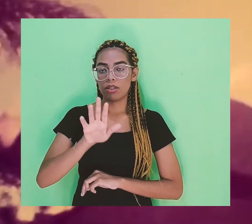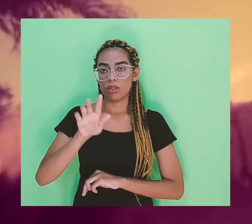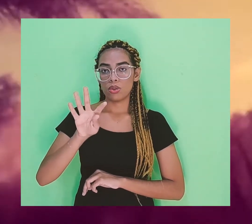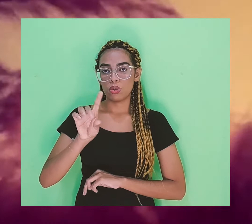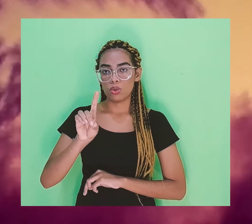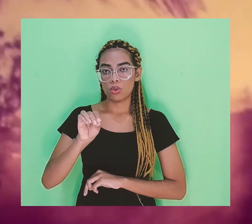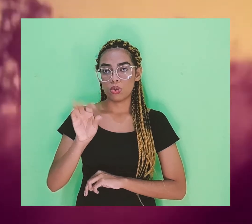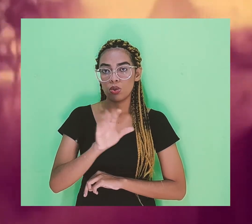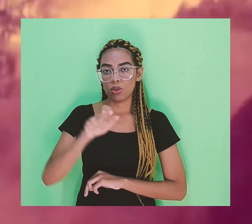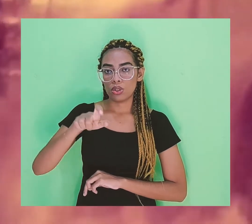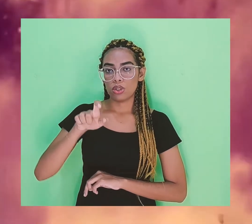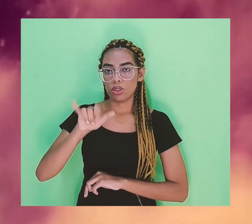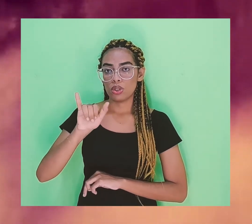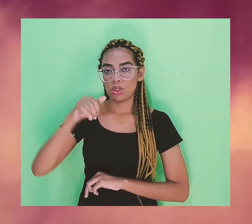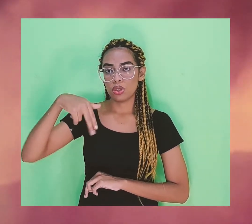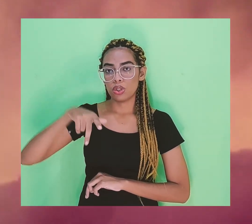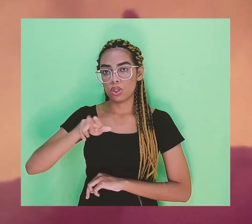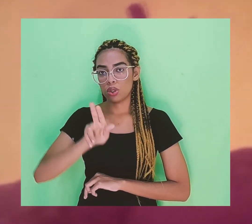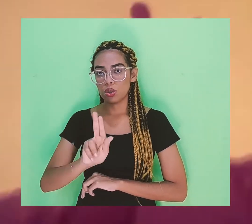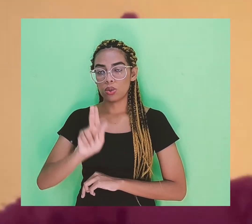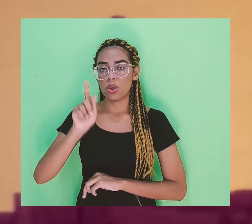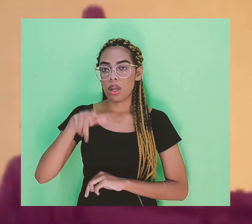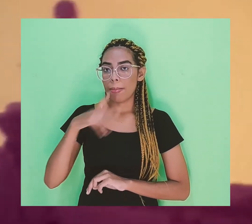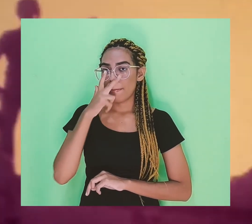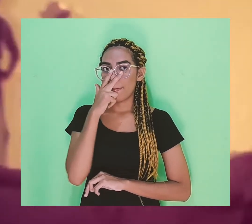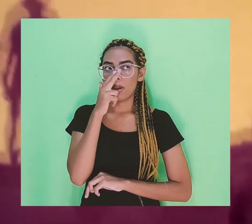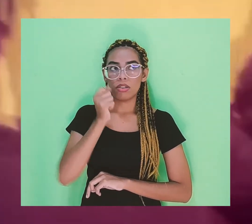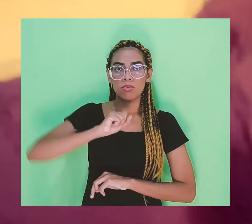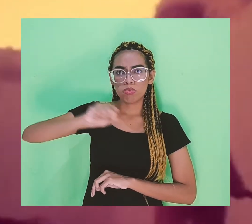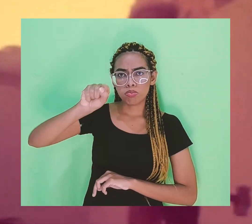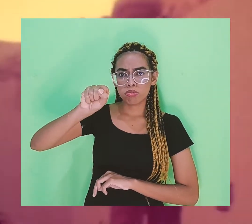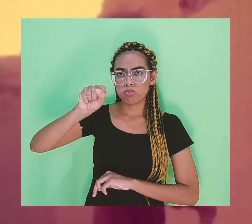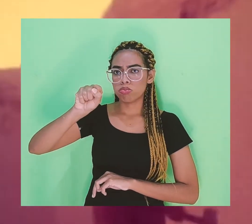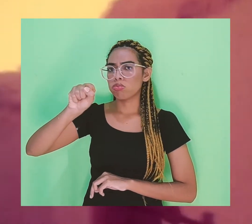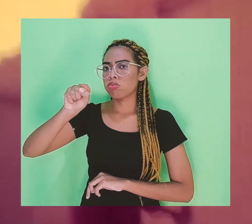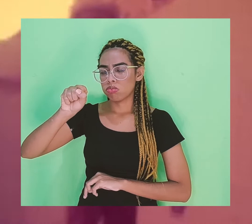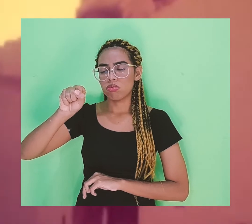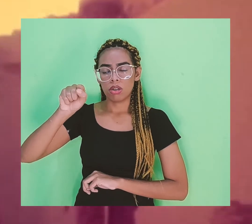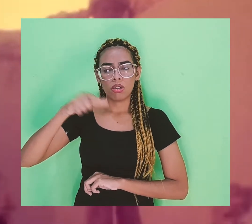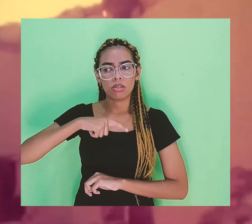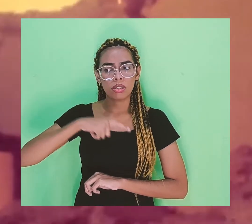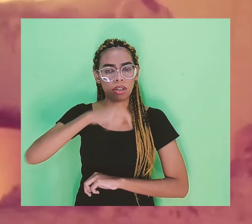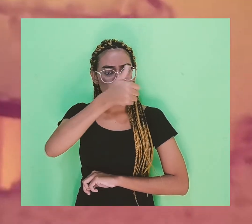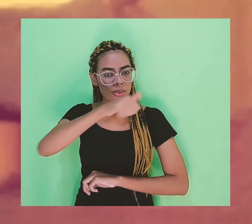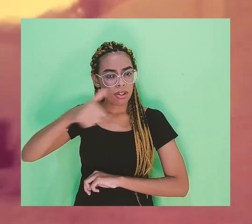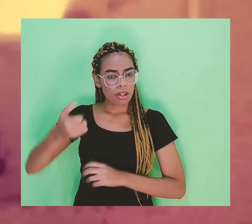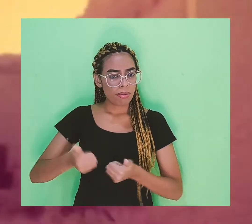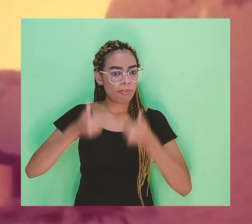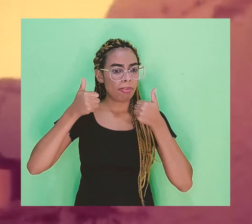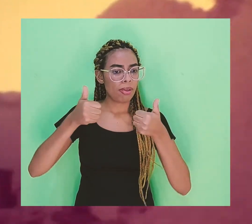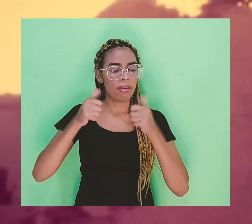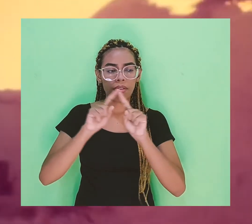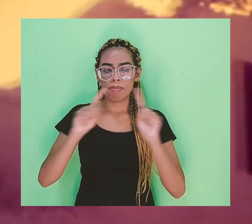do Parque do Xingu, e é um negócio assim que era veiculado como totalmente heróico, né? E assim, a gente sabe que tem alguma qualidade naquilo tudo, mas